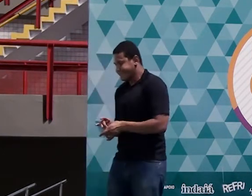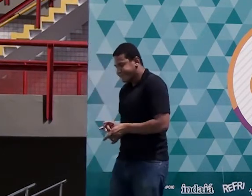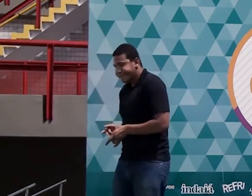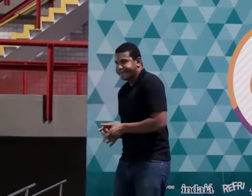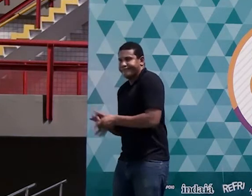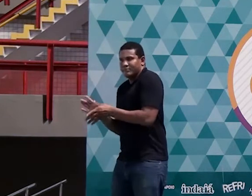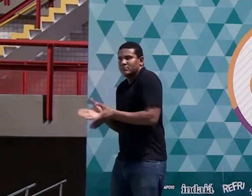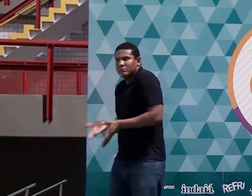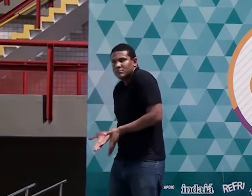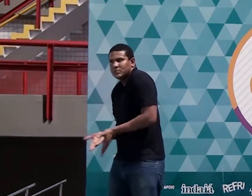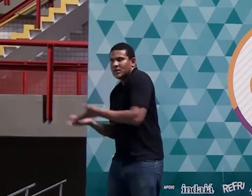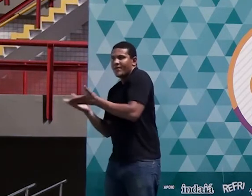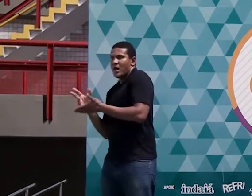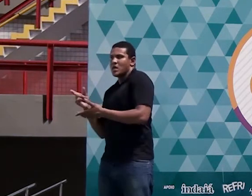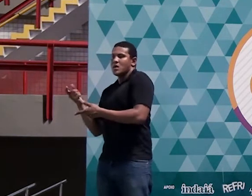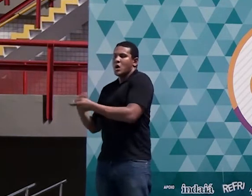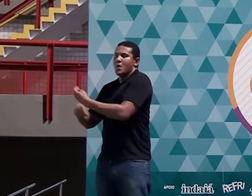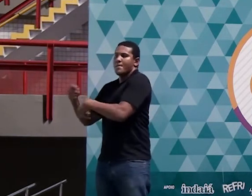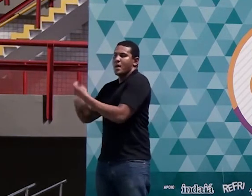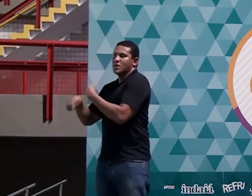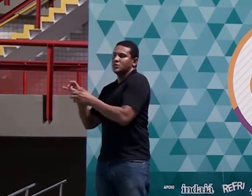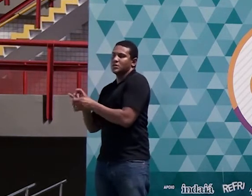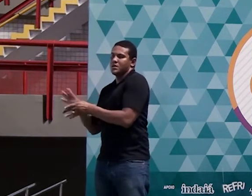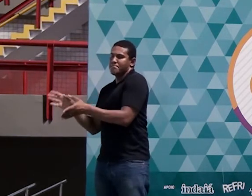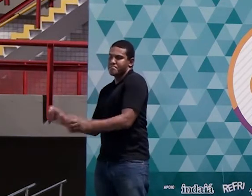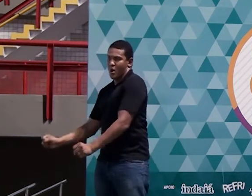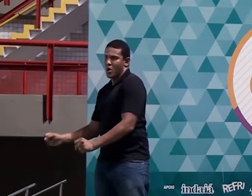para fazer comércio.